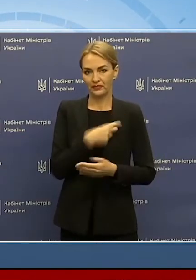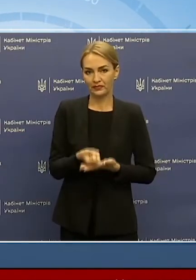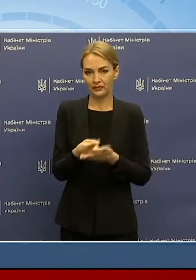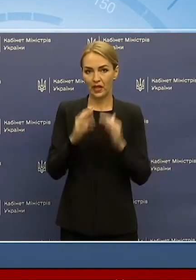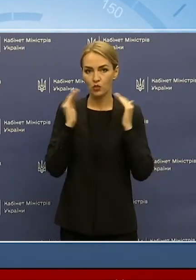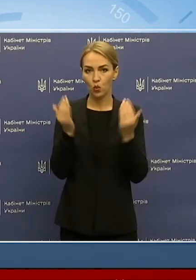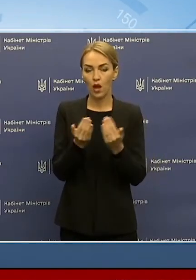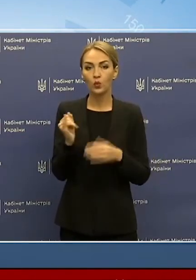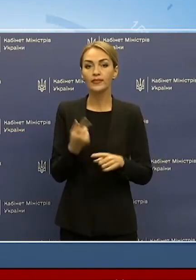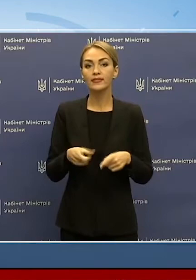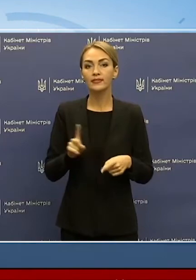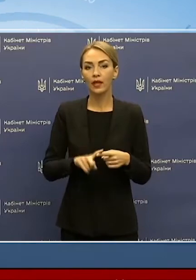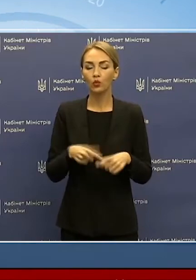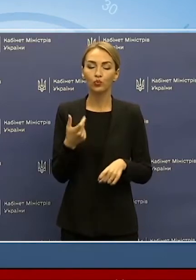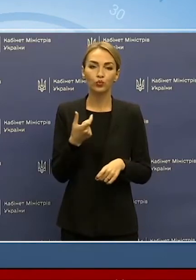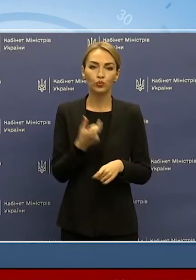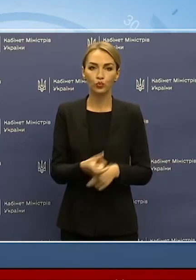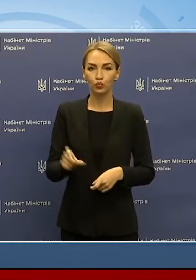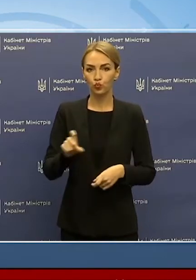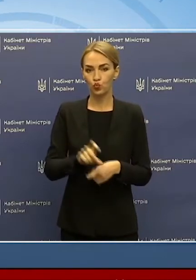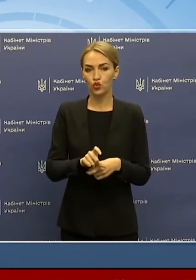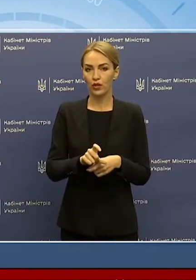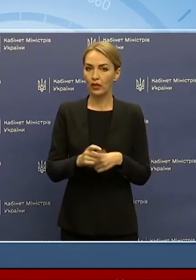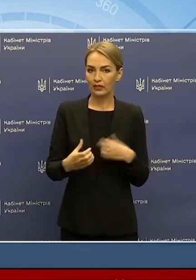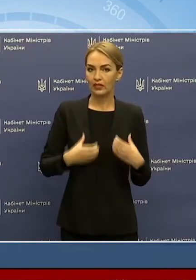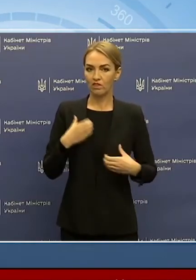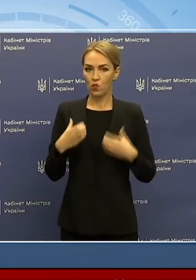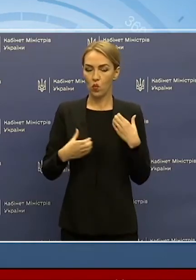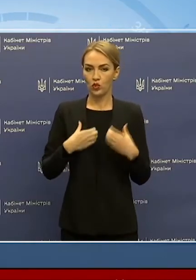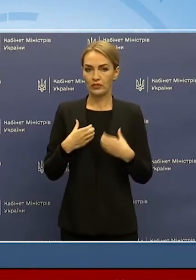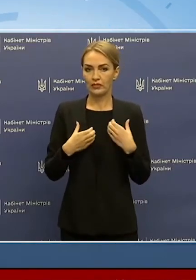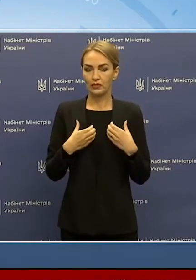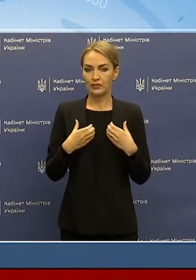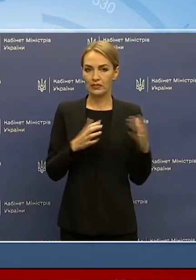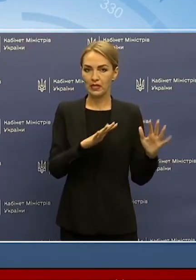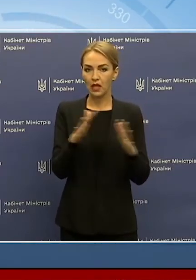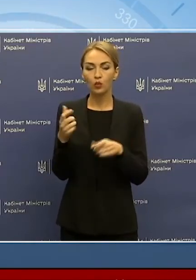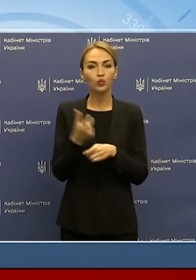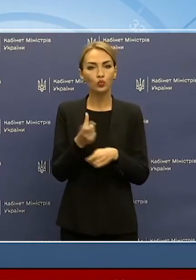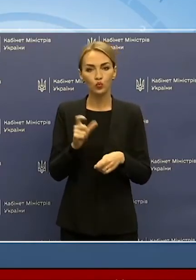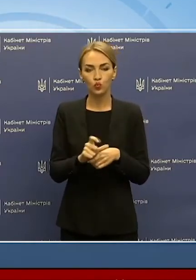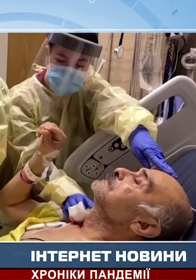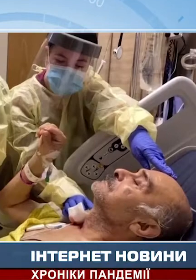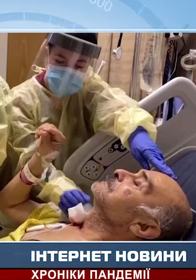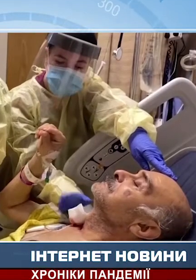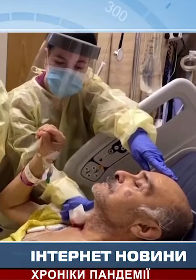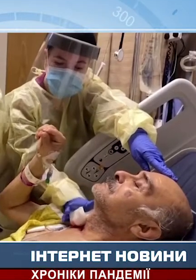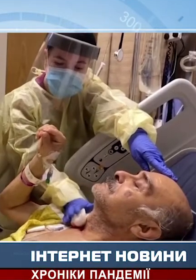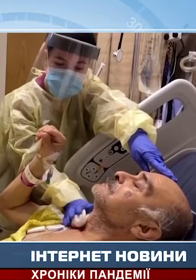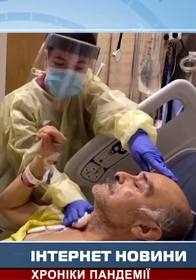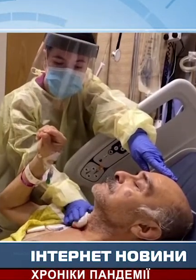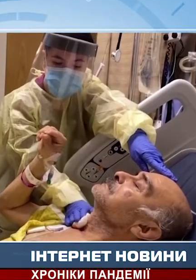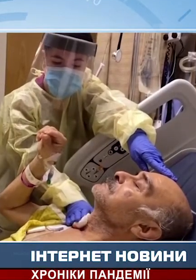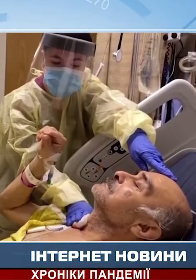Це дуже такі тривожні сигнали і дуже тривожна ситуація. За останню ж